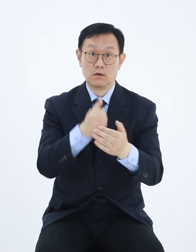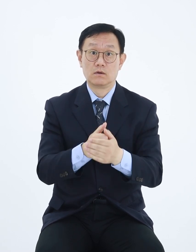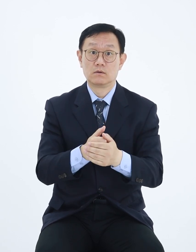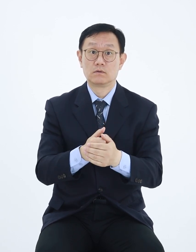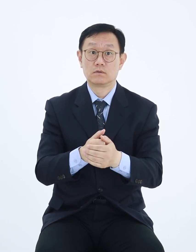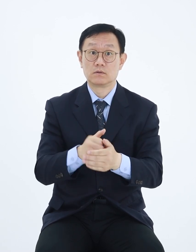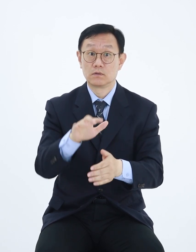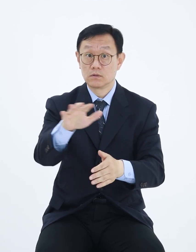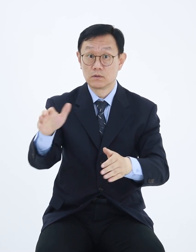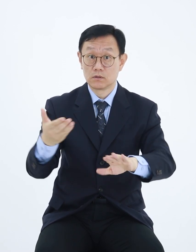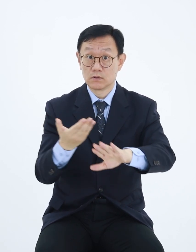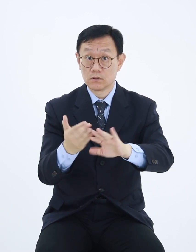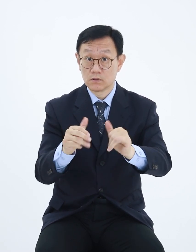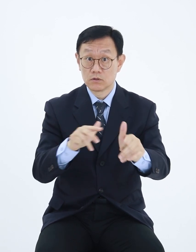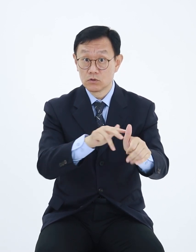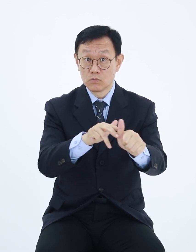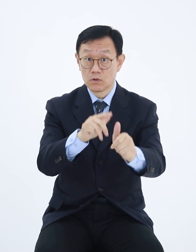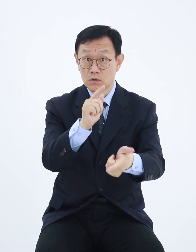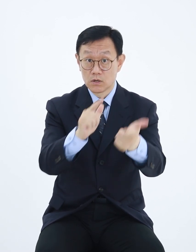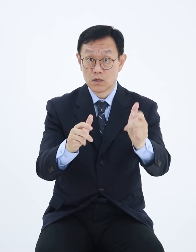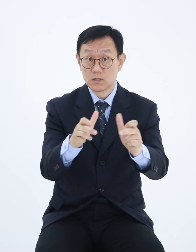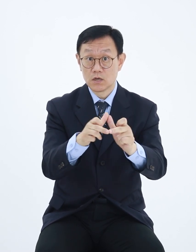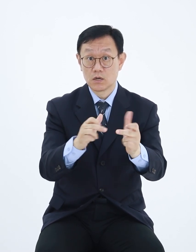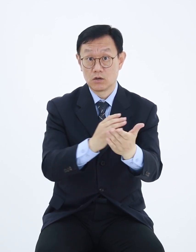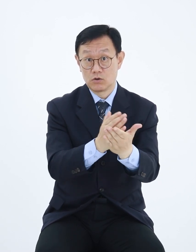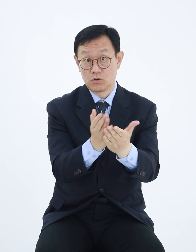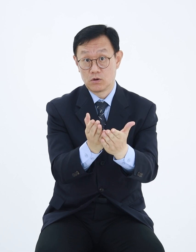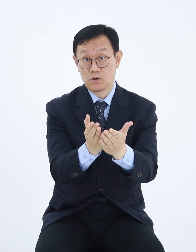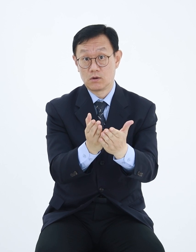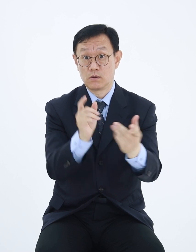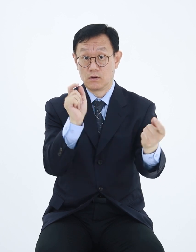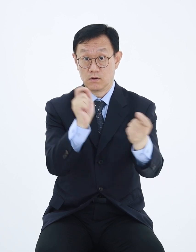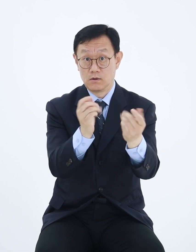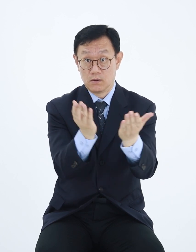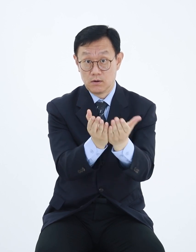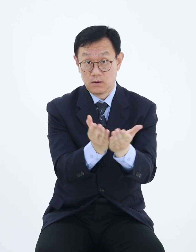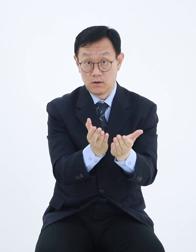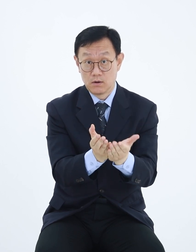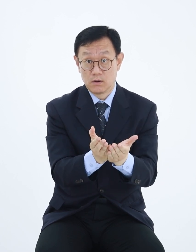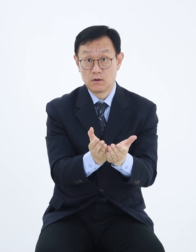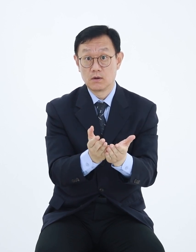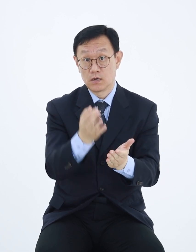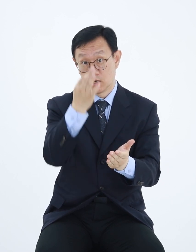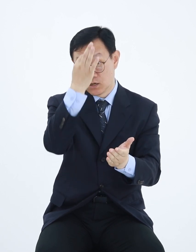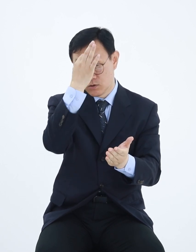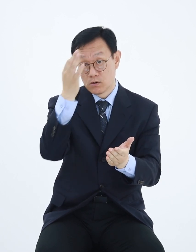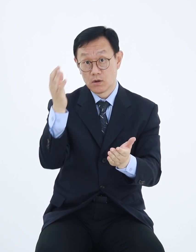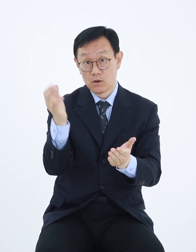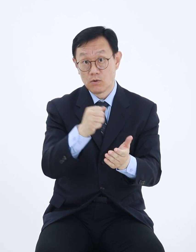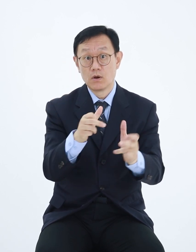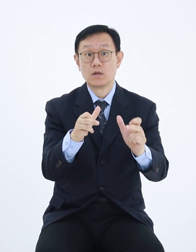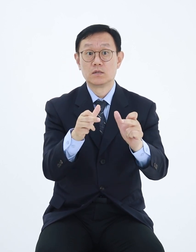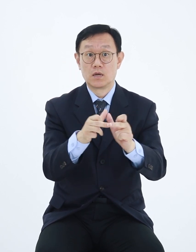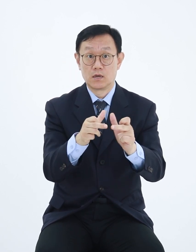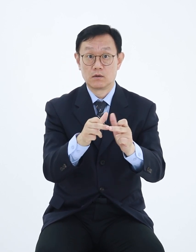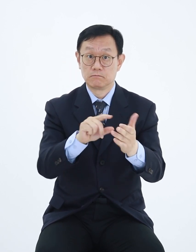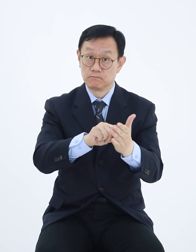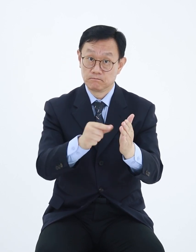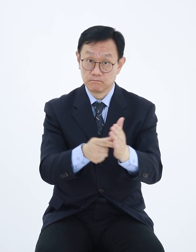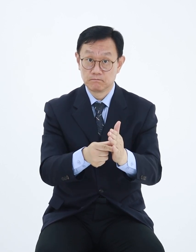위한 정보를 다양한 장애 유형에 적합하고 접근 가능한 형식과 기술로 장애인에게 시의적절하고 추가 비용